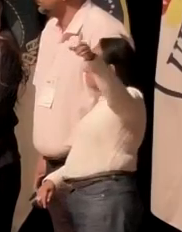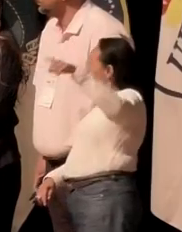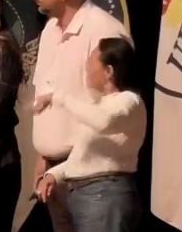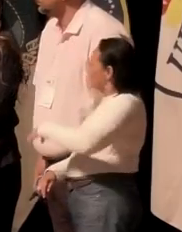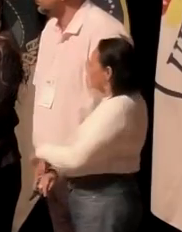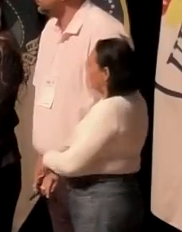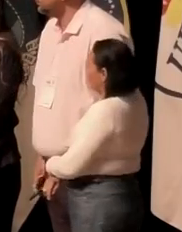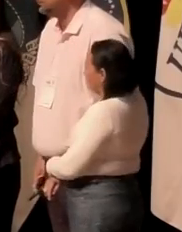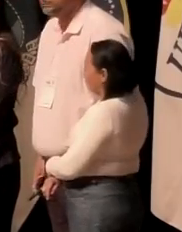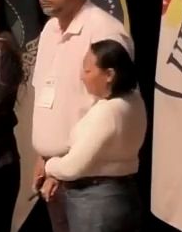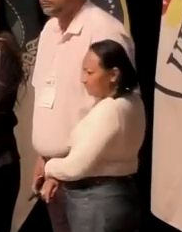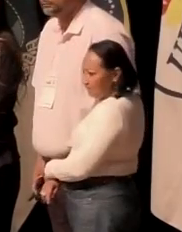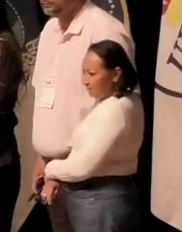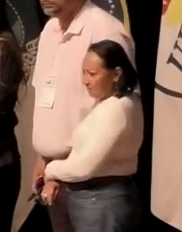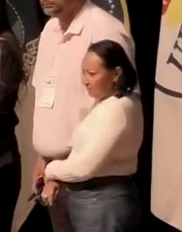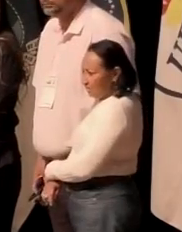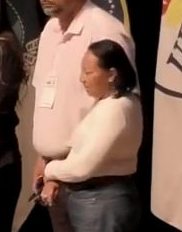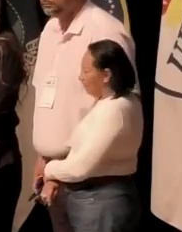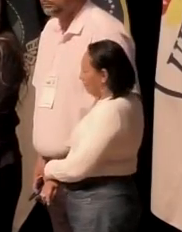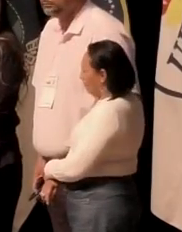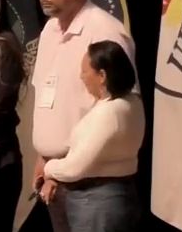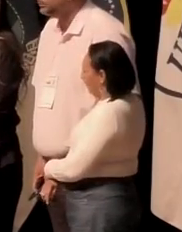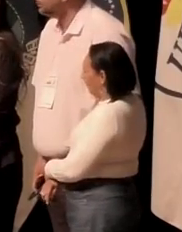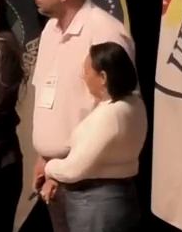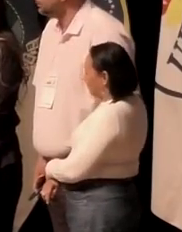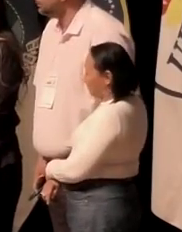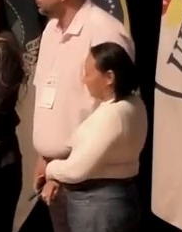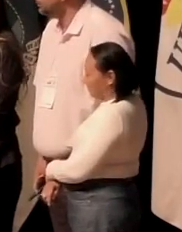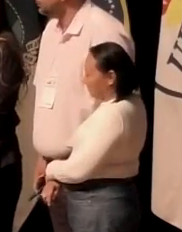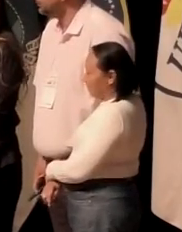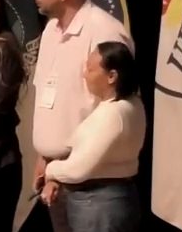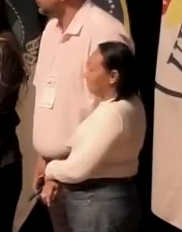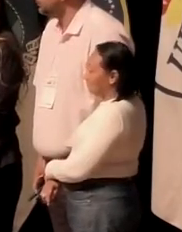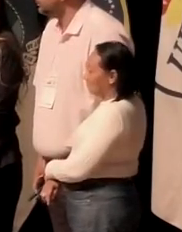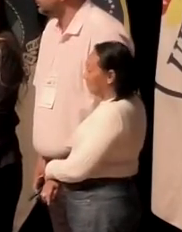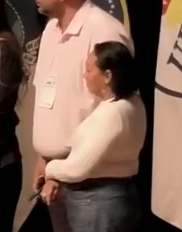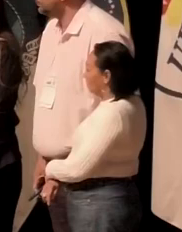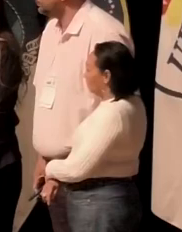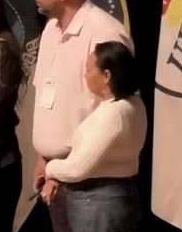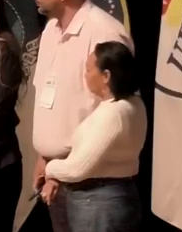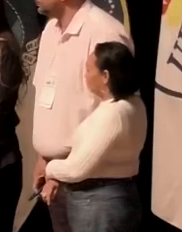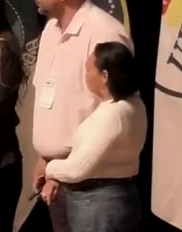vocês chegaram e não assinaram a lista de presença não hoje ontem